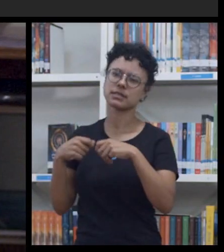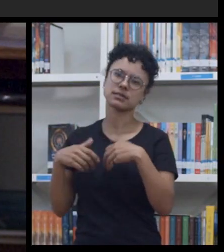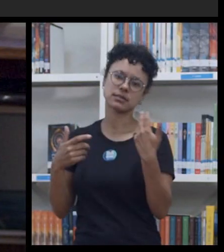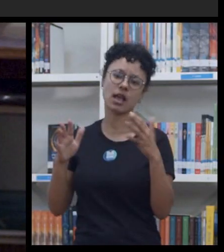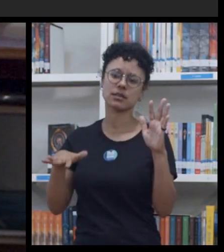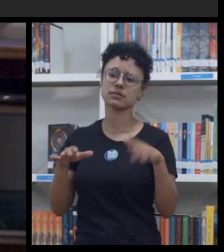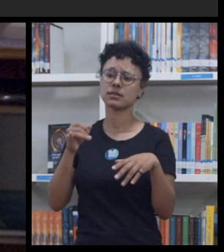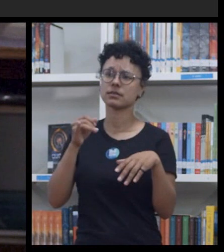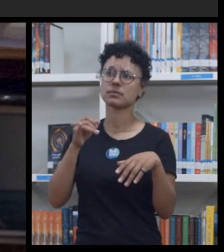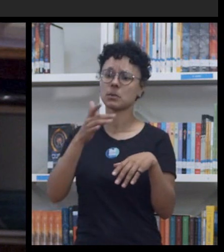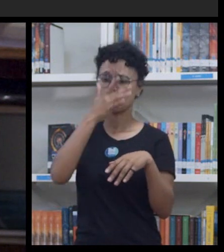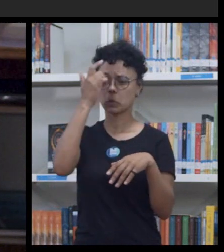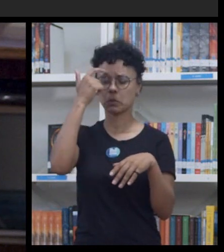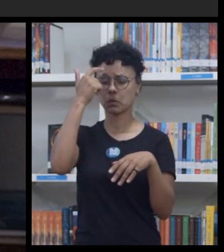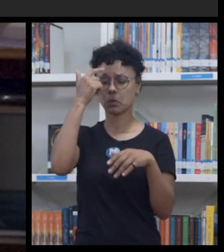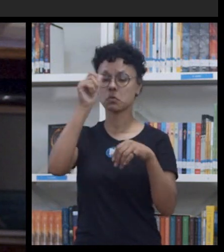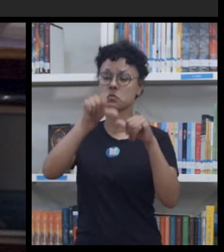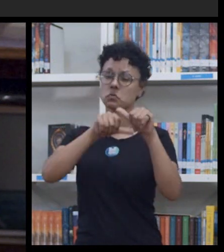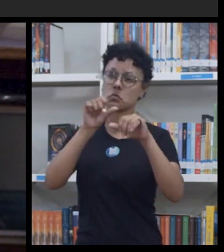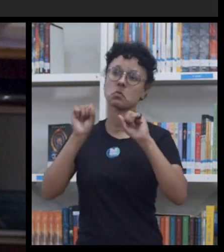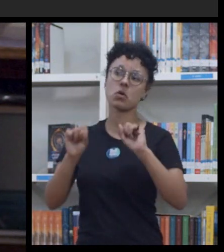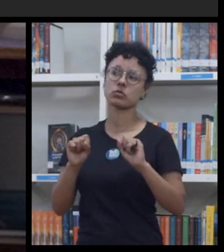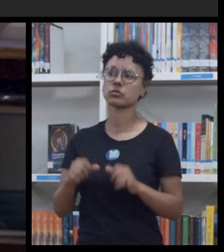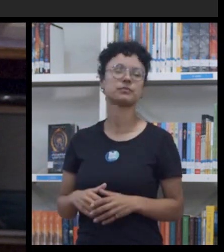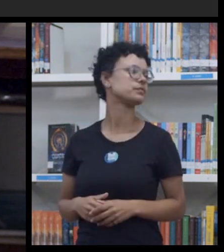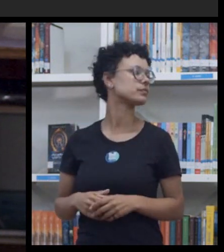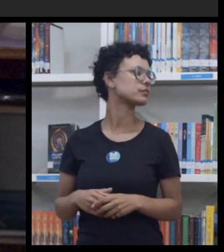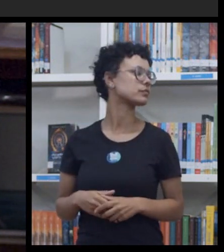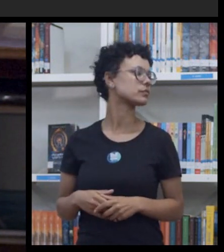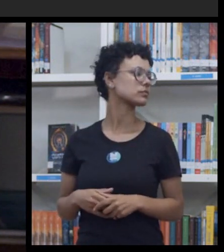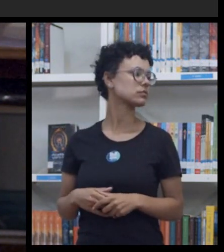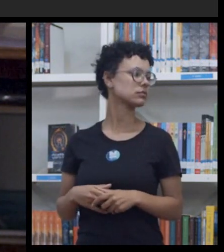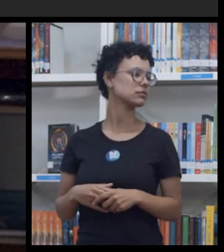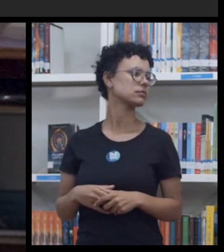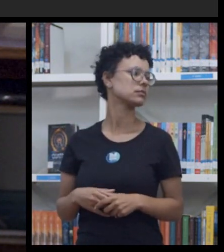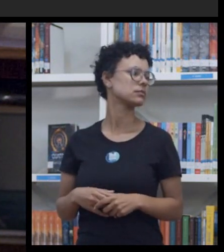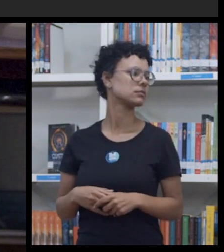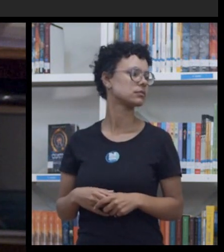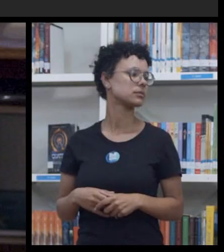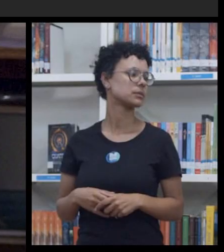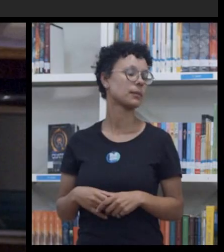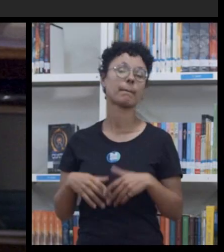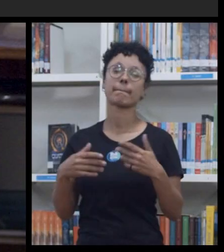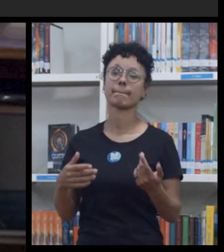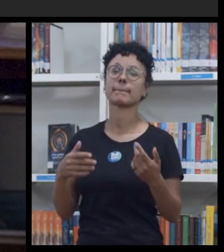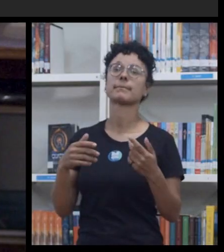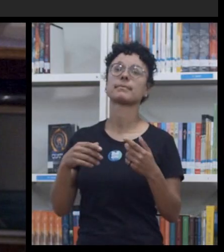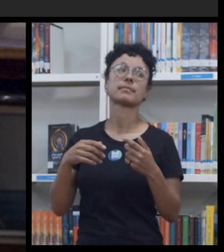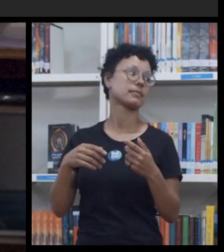uma geração aí pode mudar nos tratamentos, né, com os animais. Então é o público. A ideia